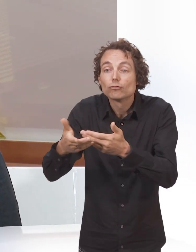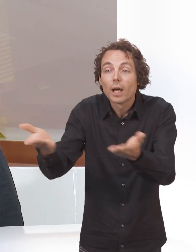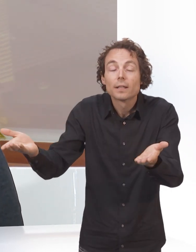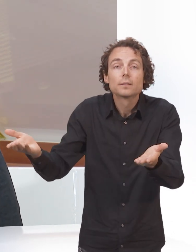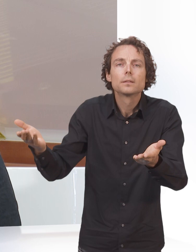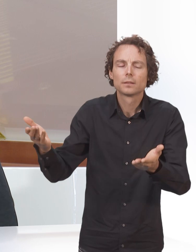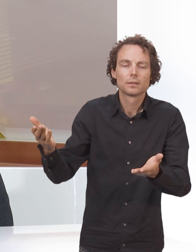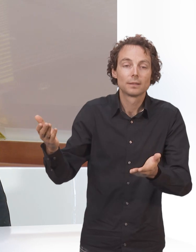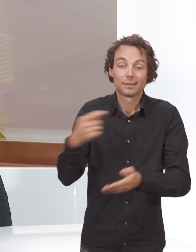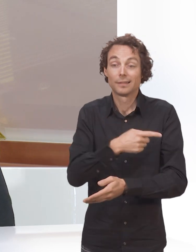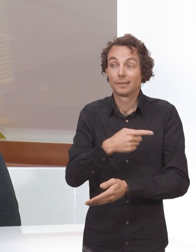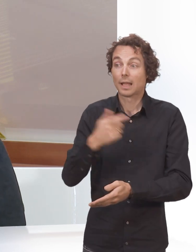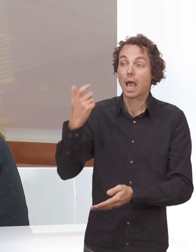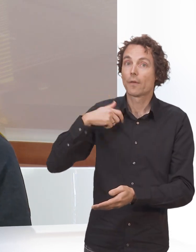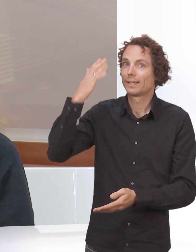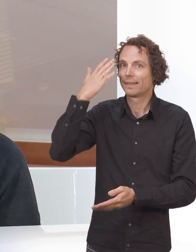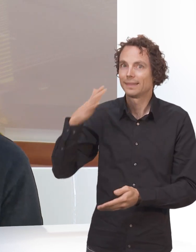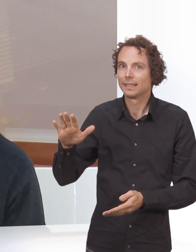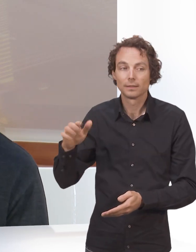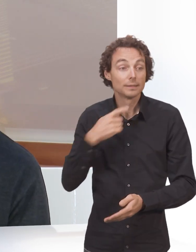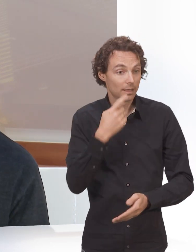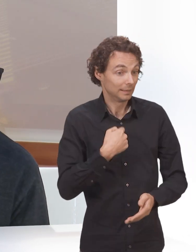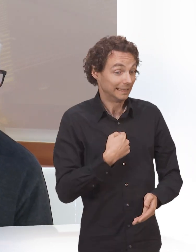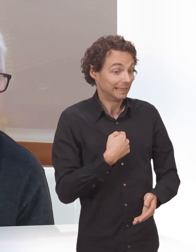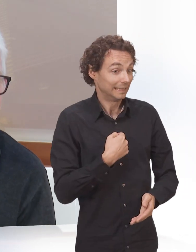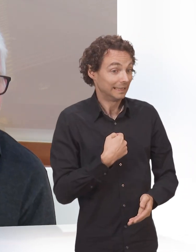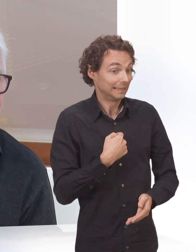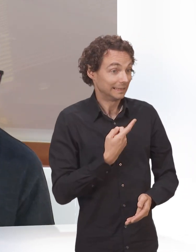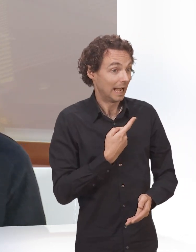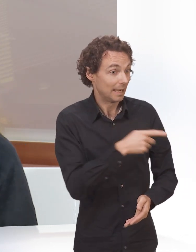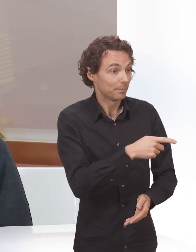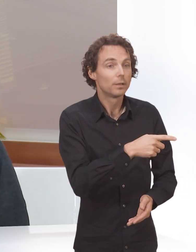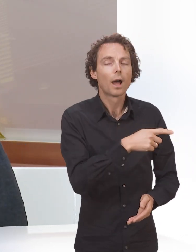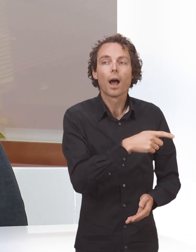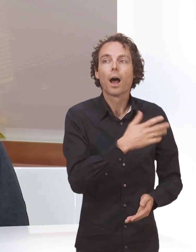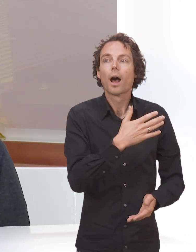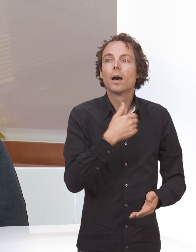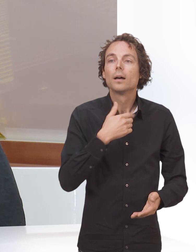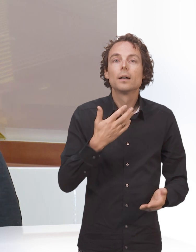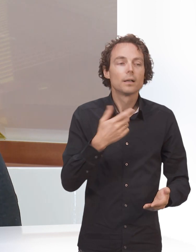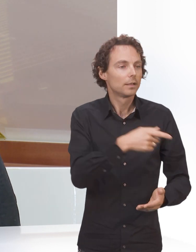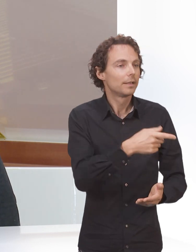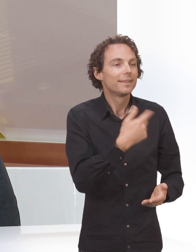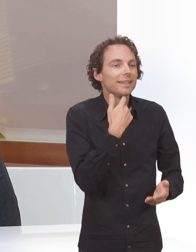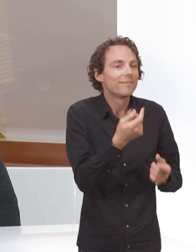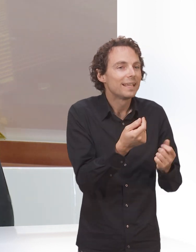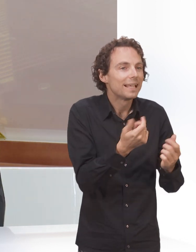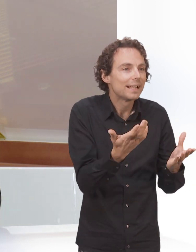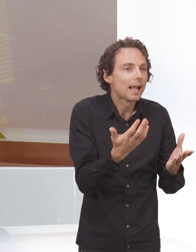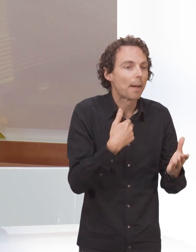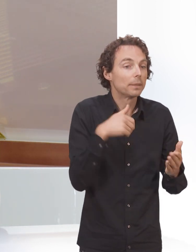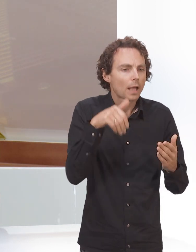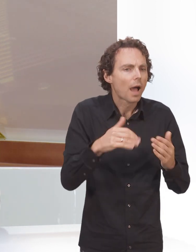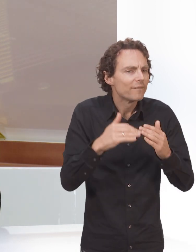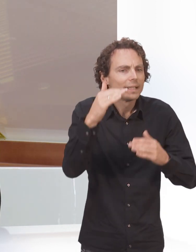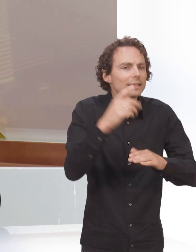er kannte mich nicht. Er hat nur davon gehört. Sag ich, ja, der steht gerade vor Ihnen. Sagt er, ich habe nicht so viel Geld, aber ich habe viel Zeit und